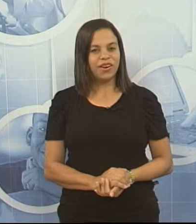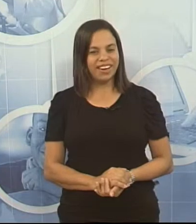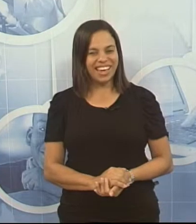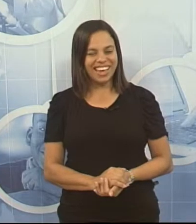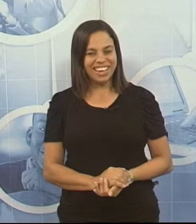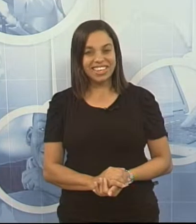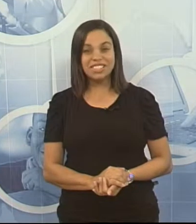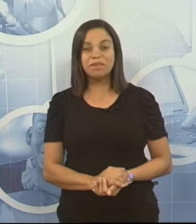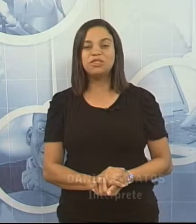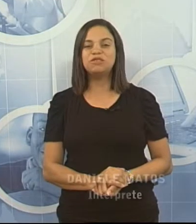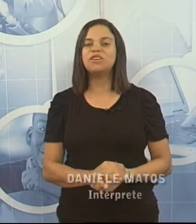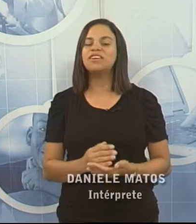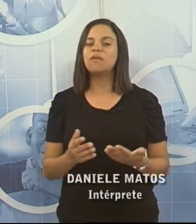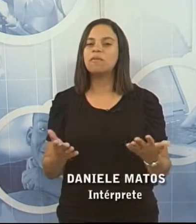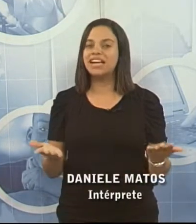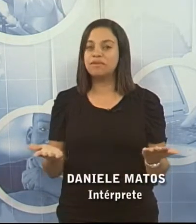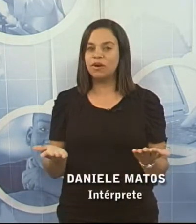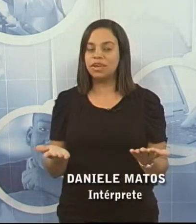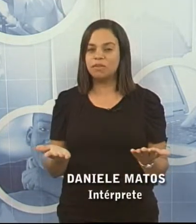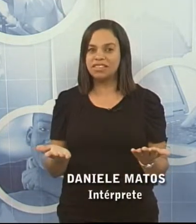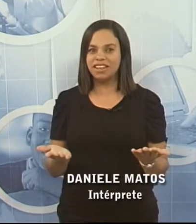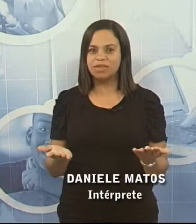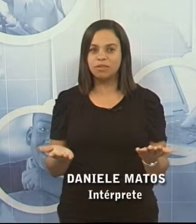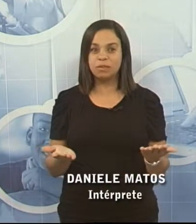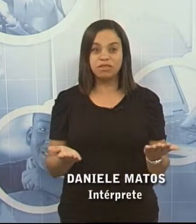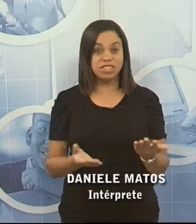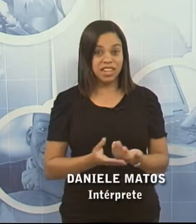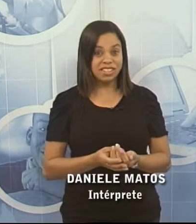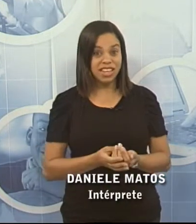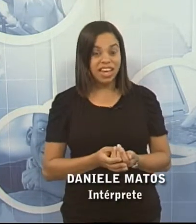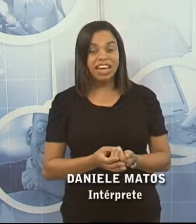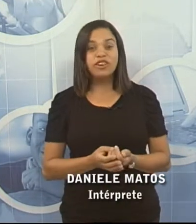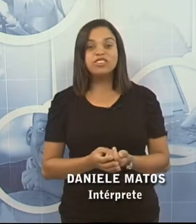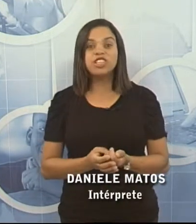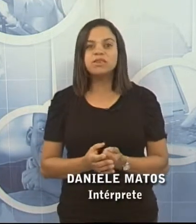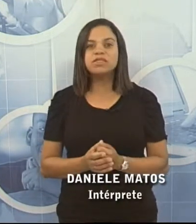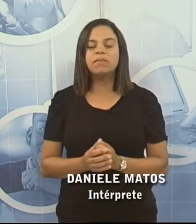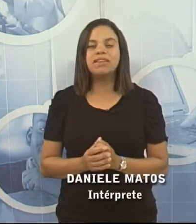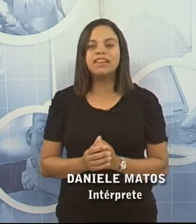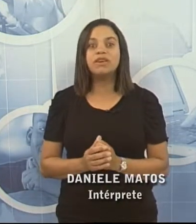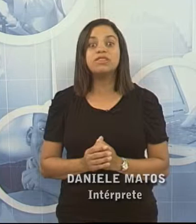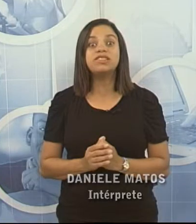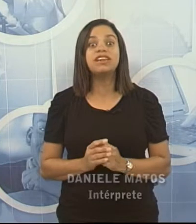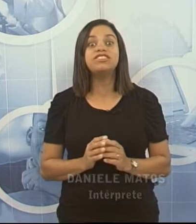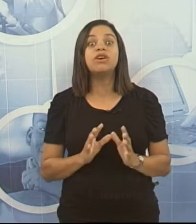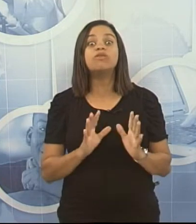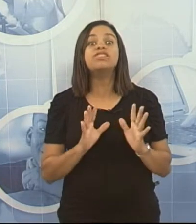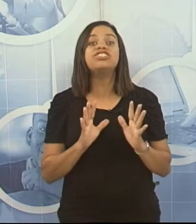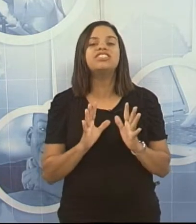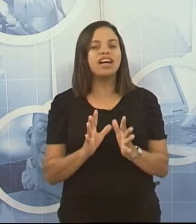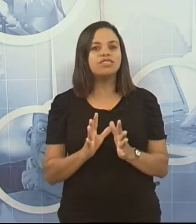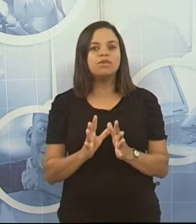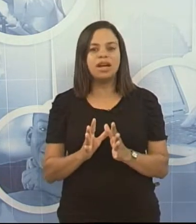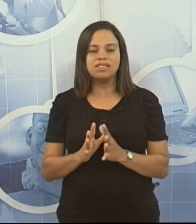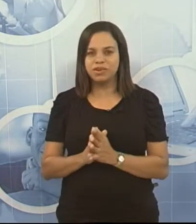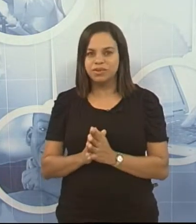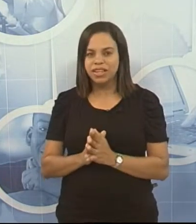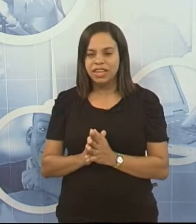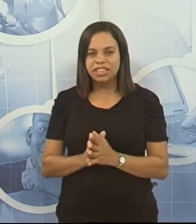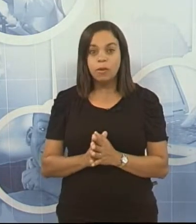Olá, estamos de volta com mais um programa Sinais do Mundo para vocês e hoje nós vamos aprender alguns sinais de alguns estados do Brasil. Então, o